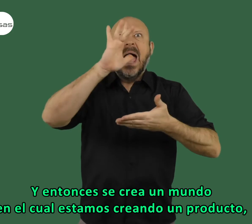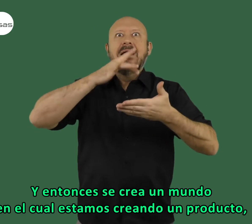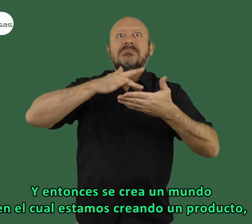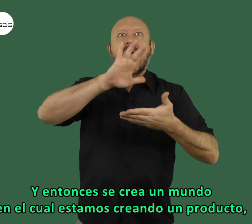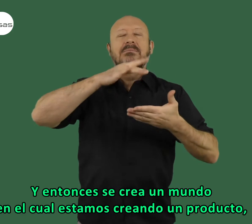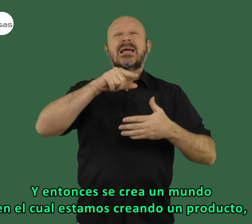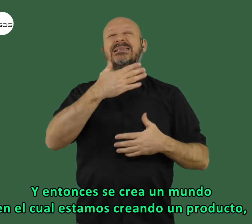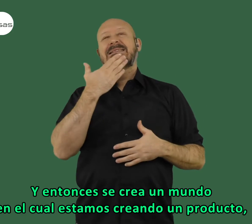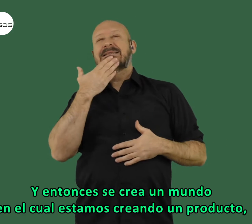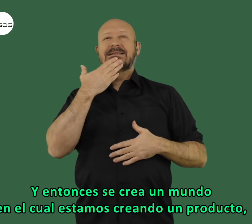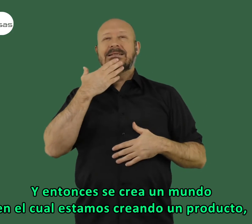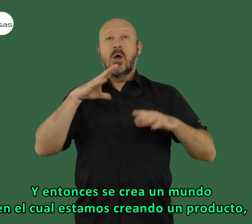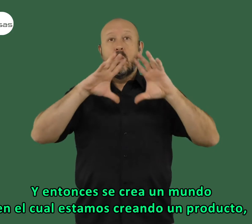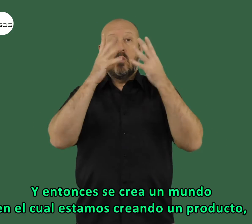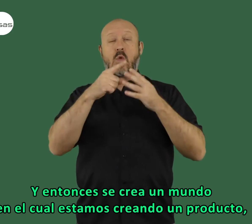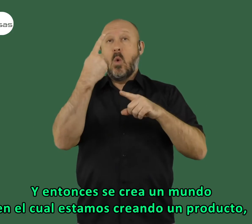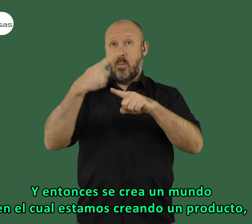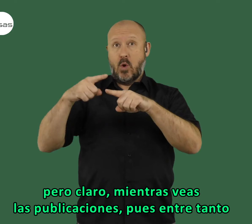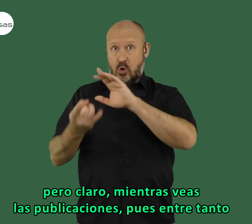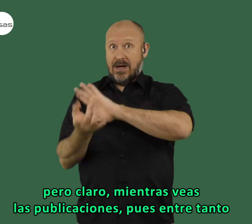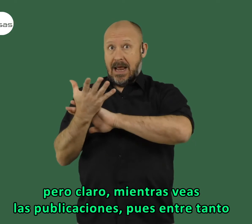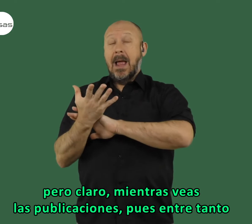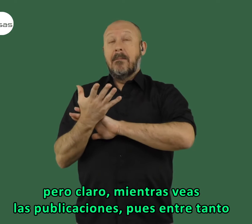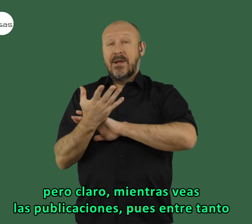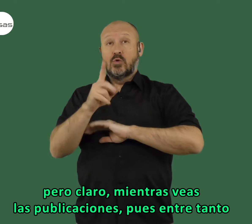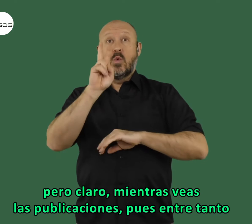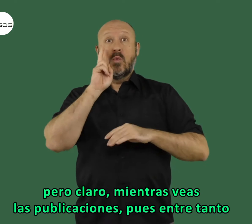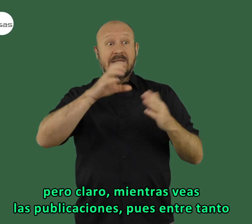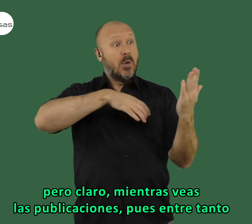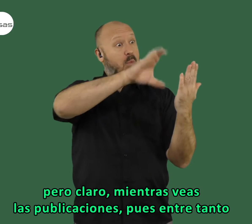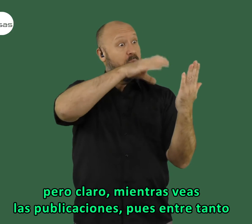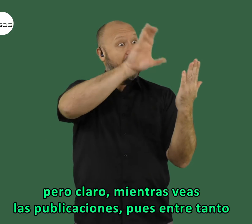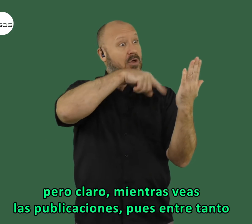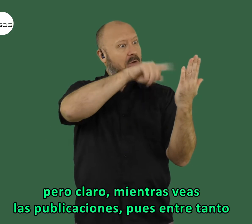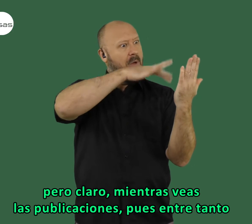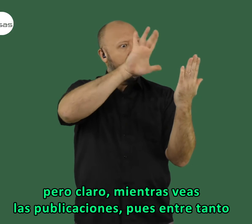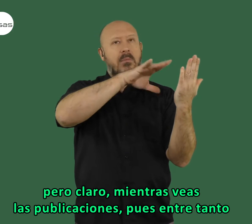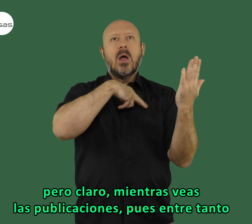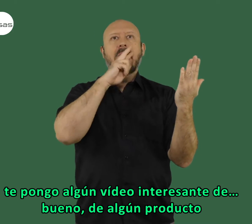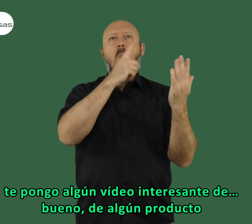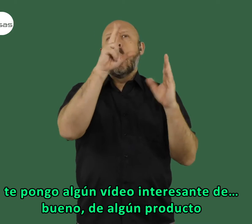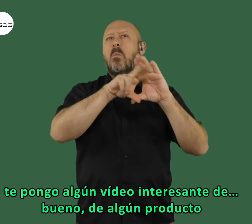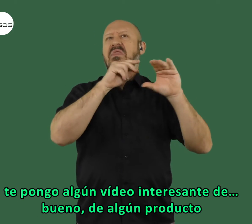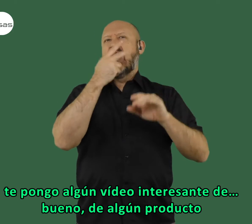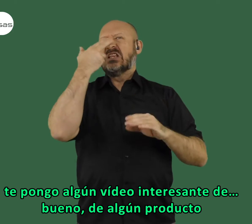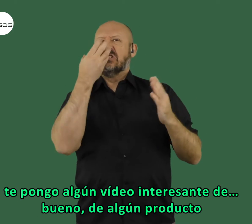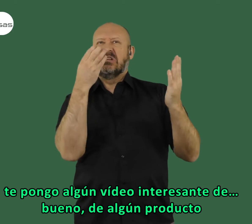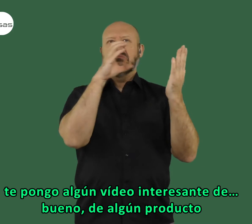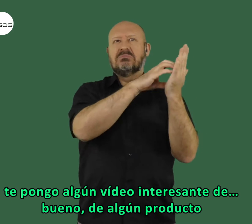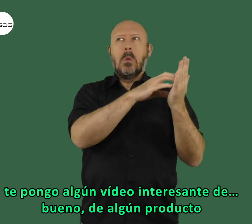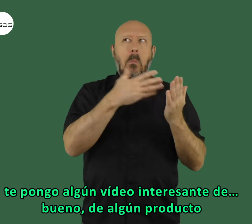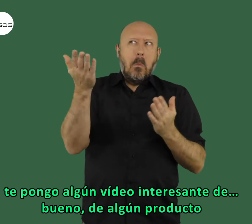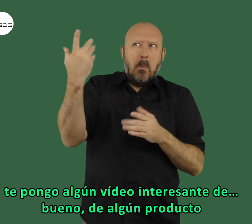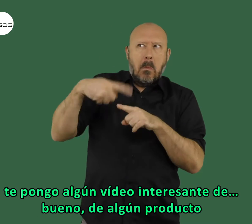se crea un mundo en el cual estamos creando un producto. Pero claro, mientras veas las publicaciones, pues entre tanto te pongo algún vídeo